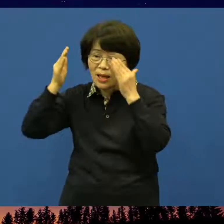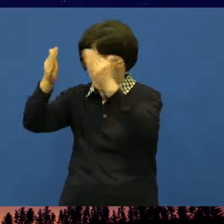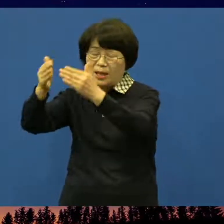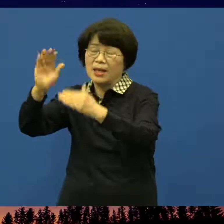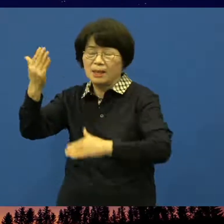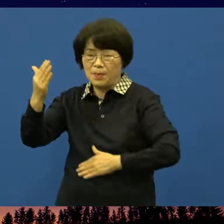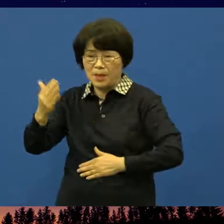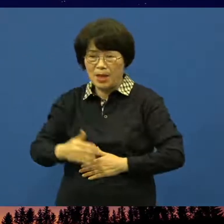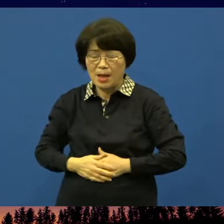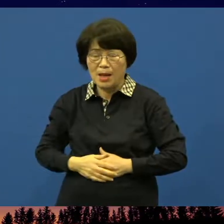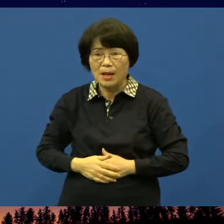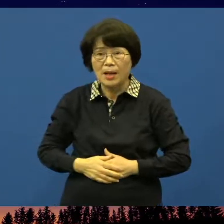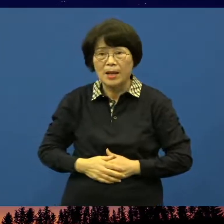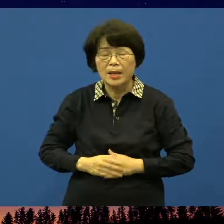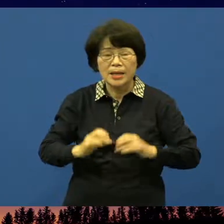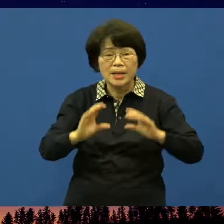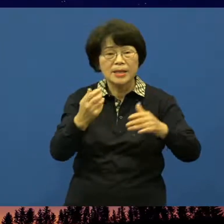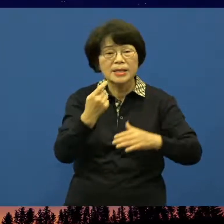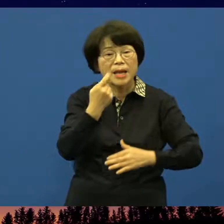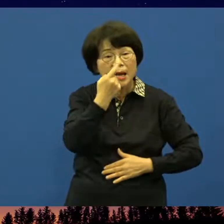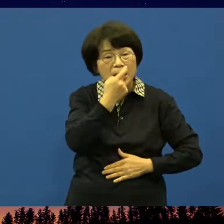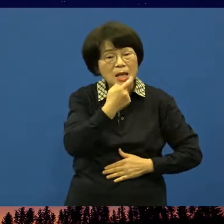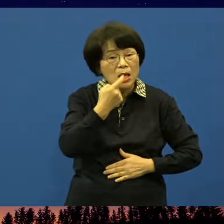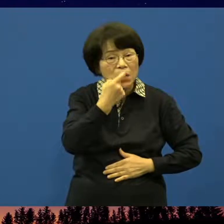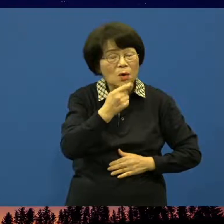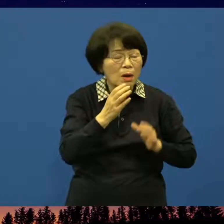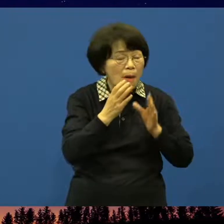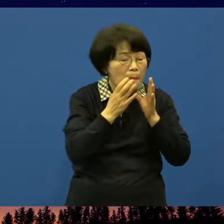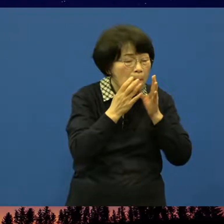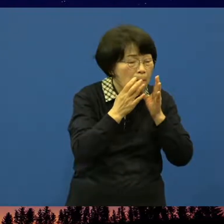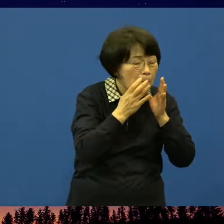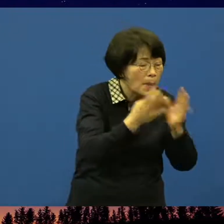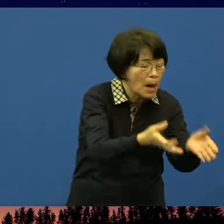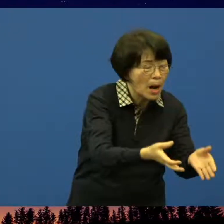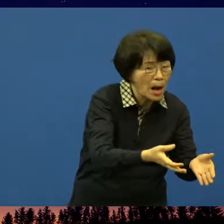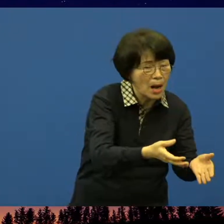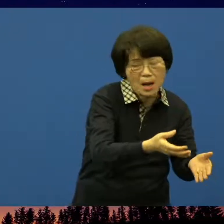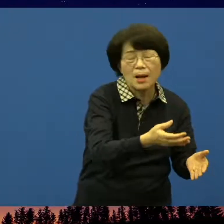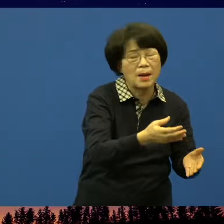이론에 그냥 말려 들어가는.